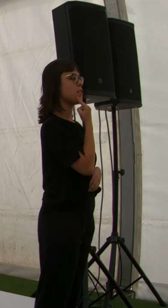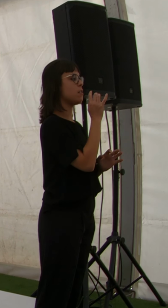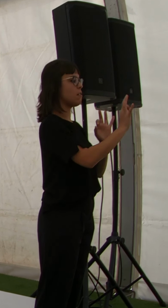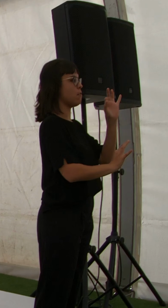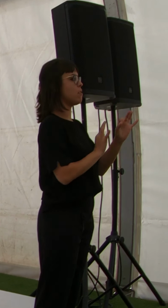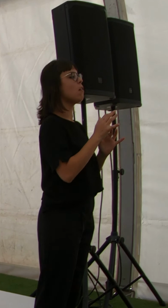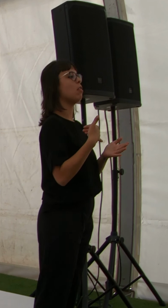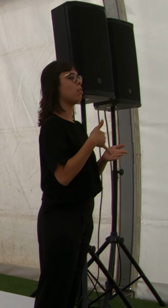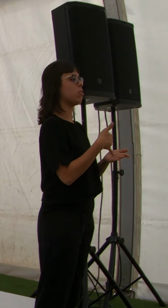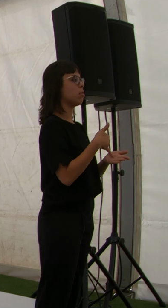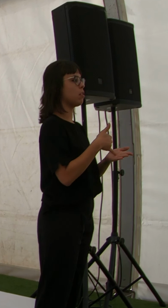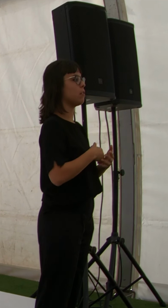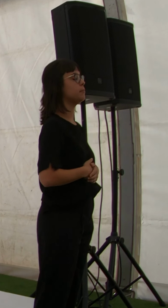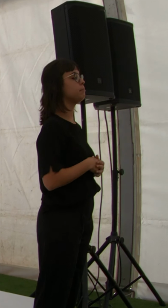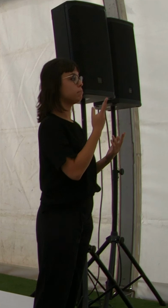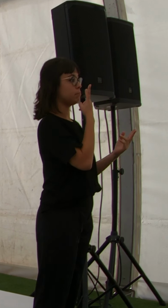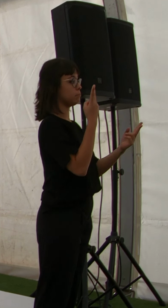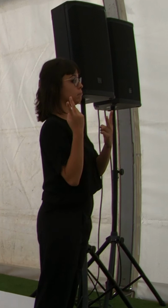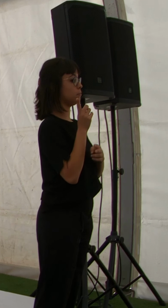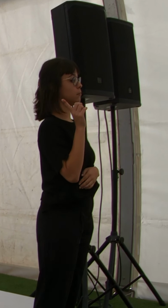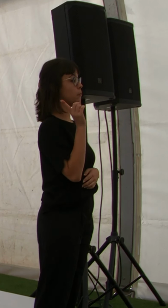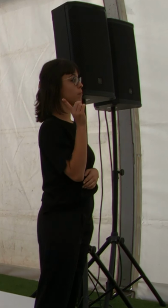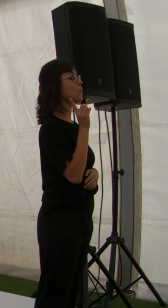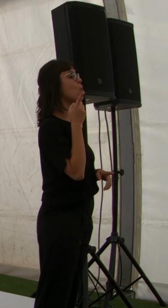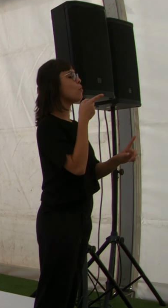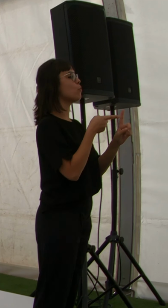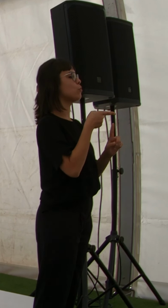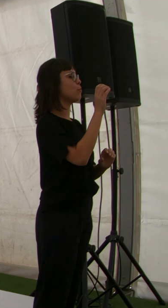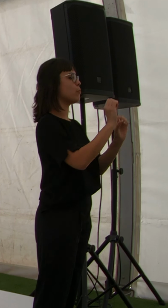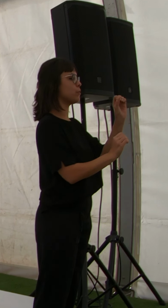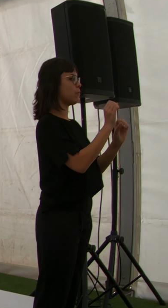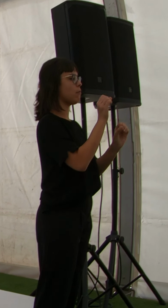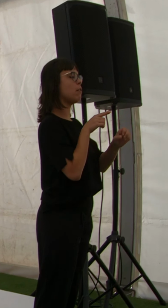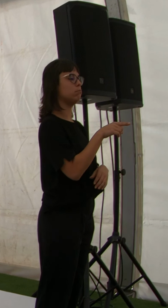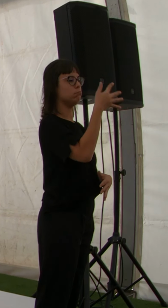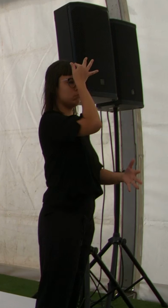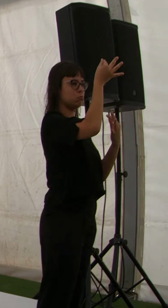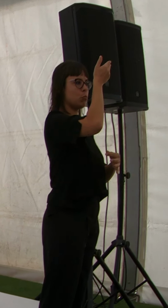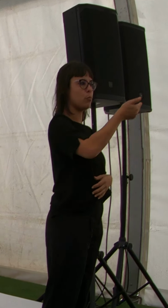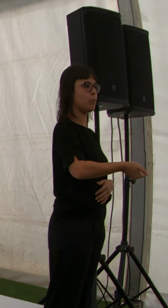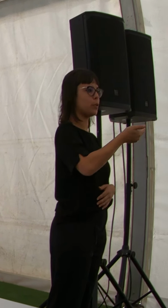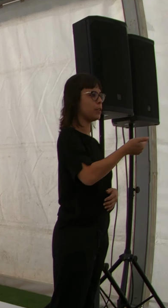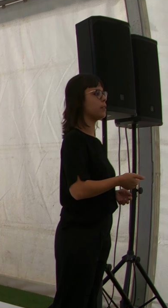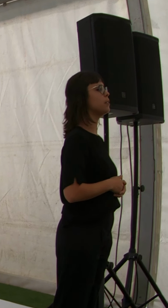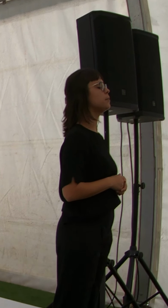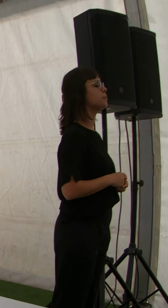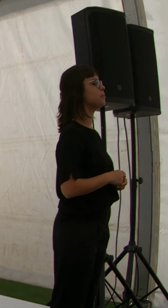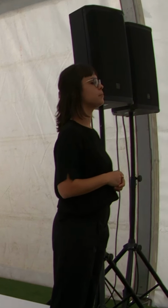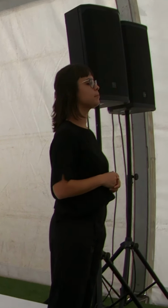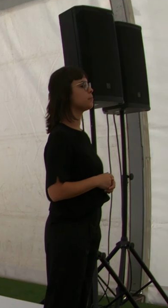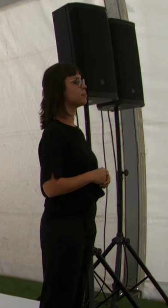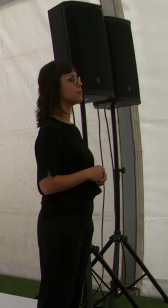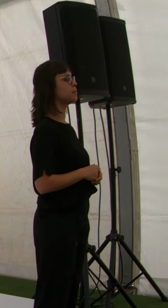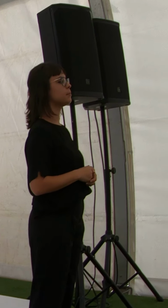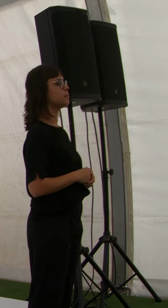tenemos el porcentaje de utilización, que es la cifra clave de esta transparencia. Según BID, en